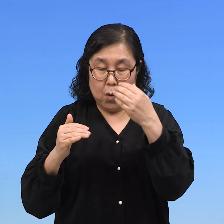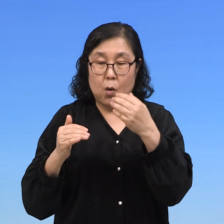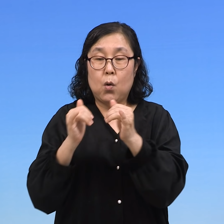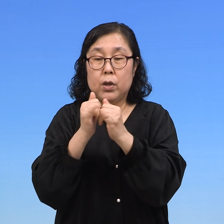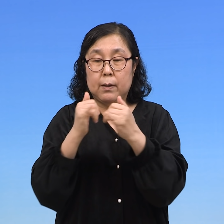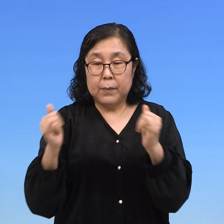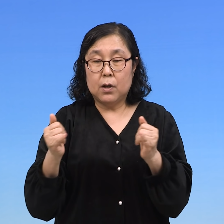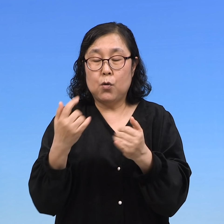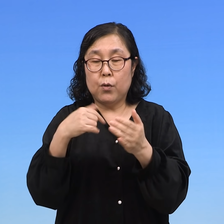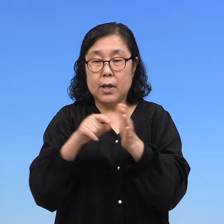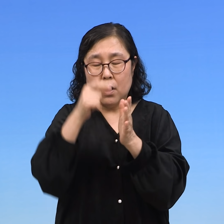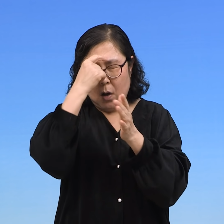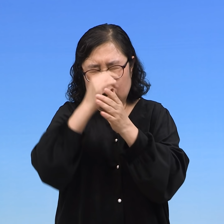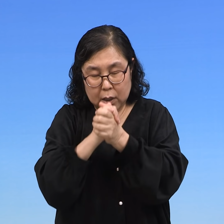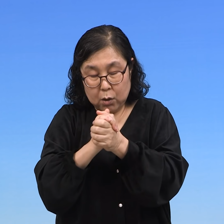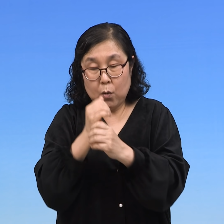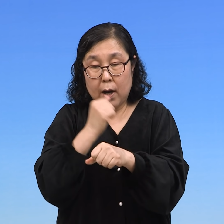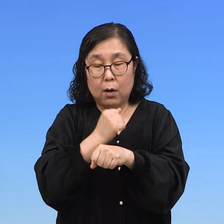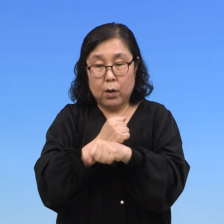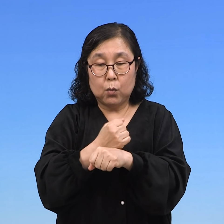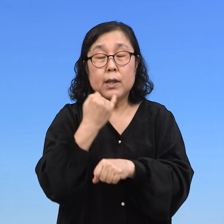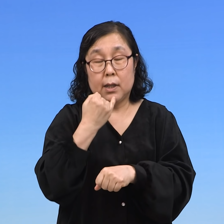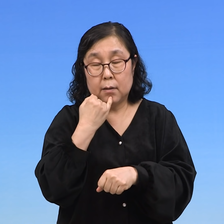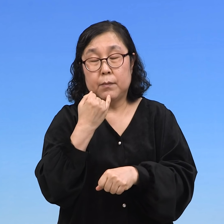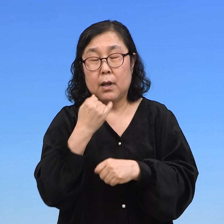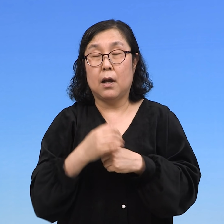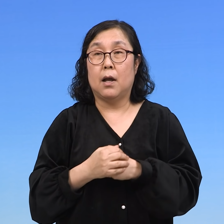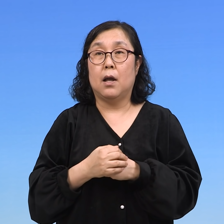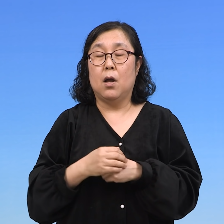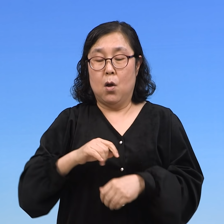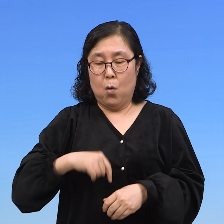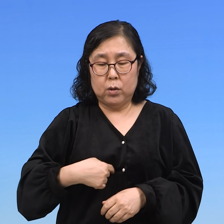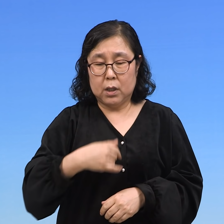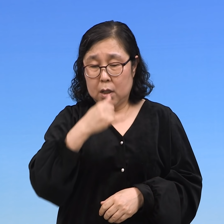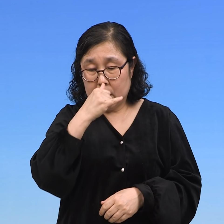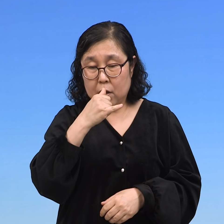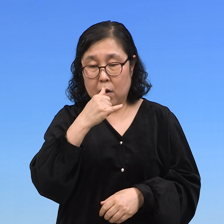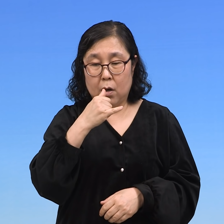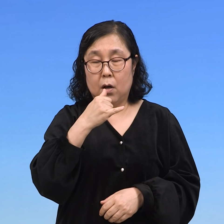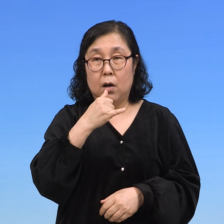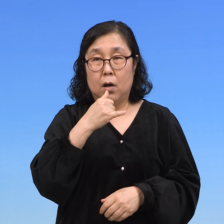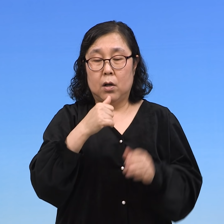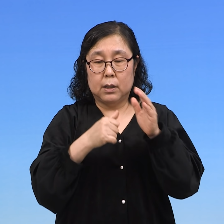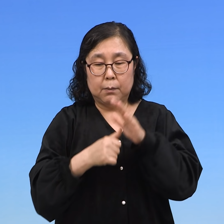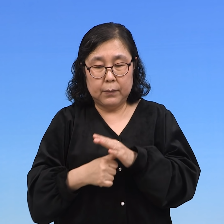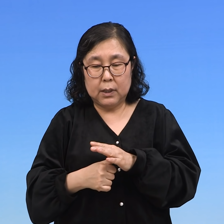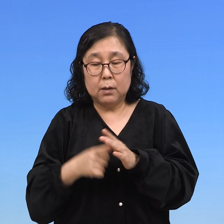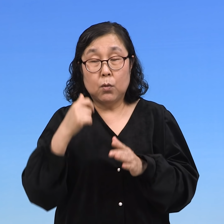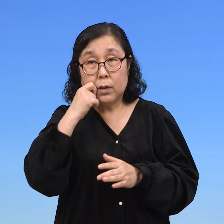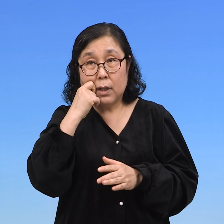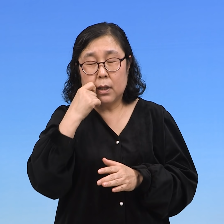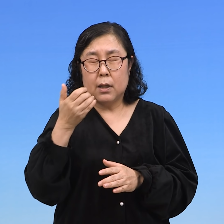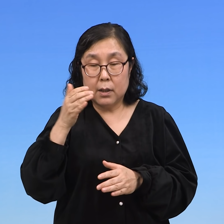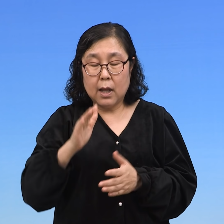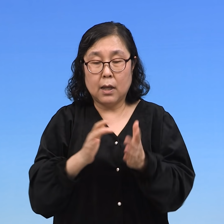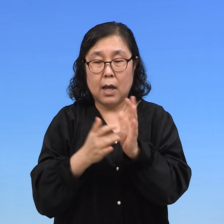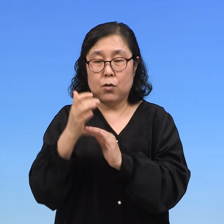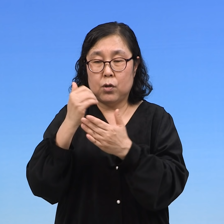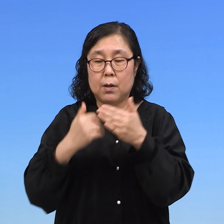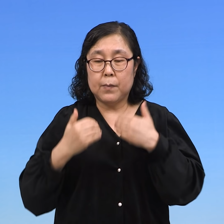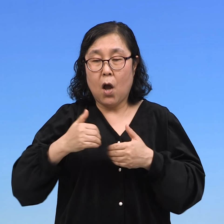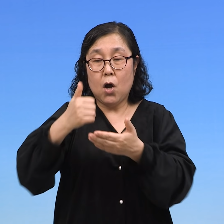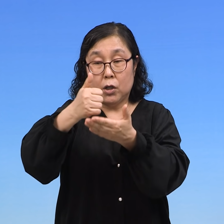그래도 저는 그 할 수 있는 훈련이 돼 있습니다 홀로 있는 것을 못 견뎌 했던 저인데 예수님을